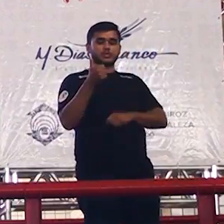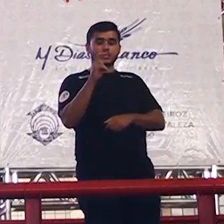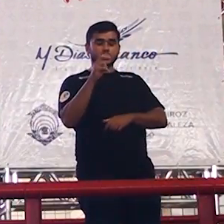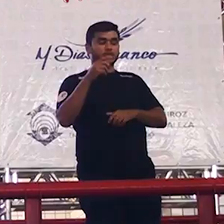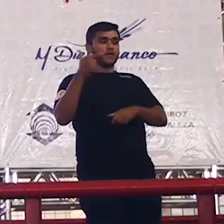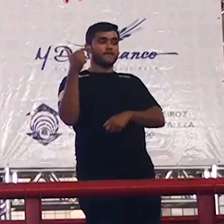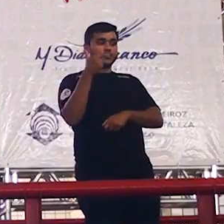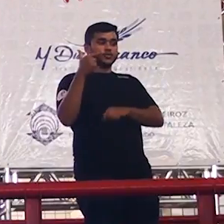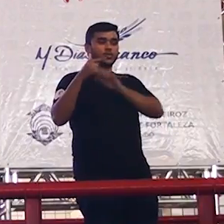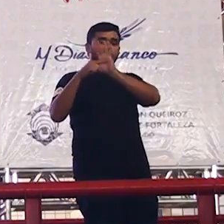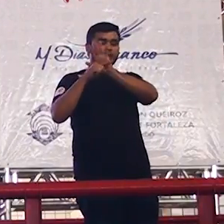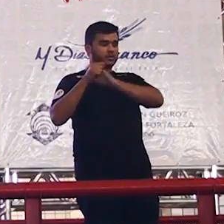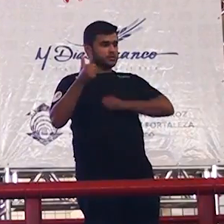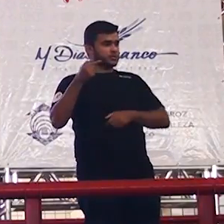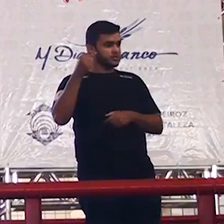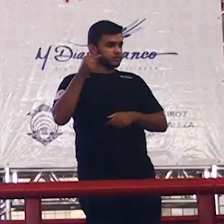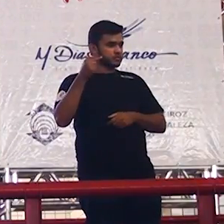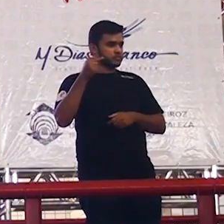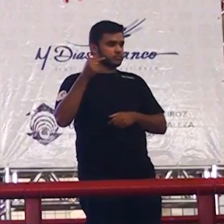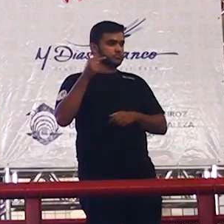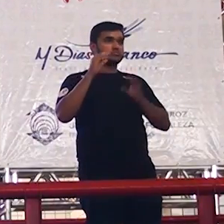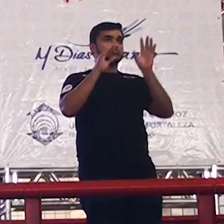menos 17.